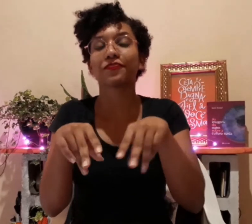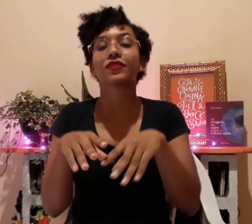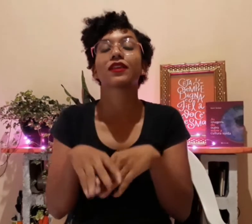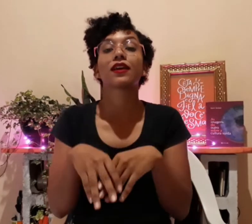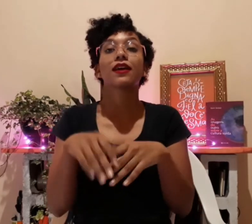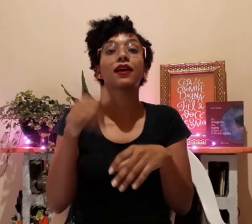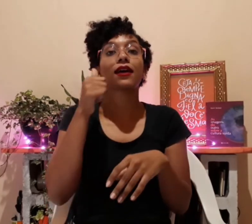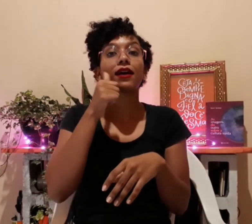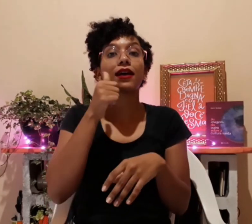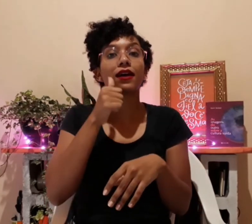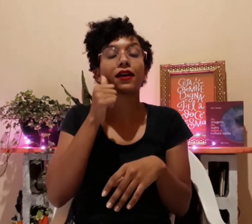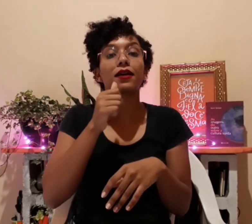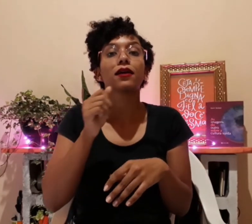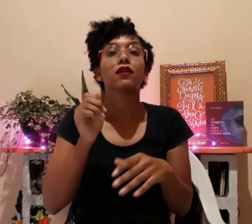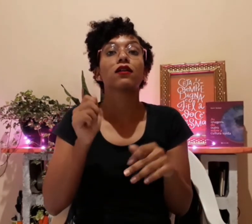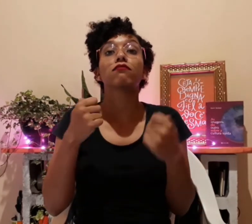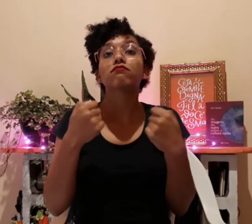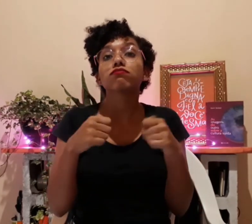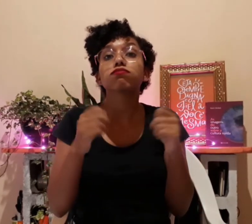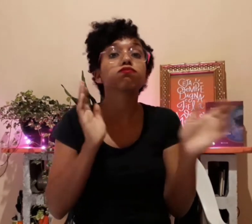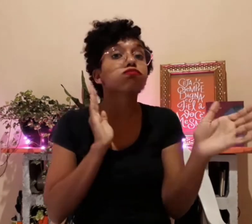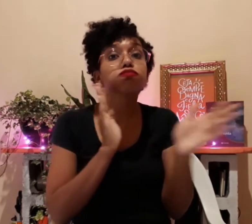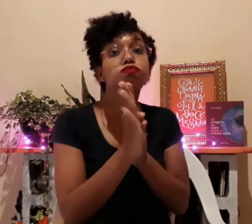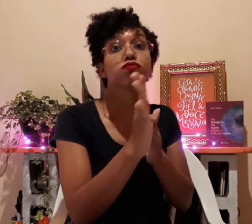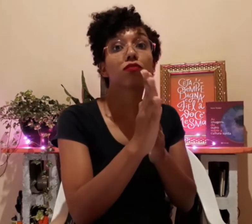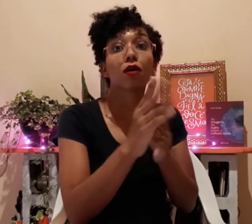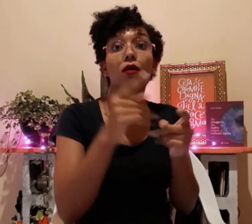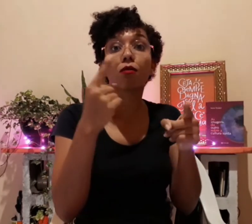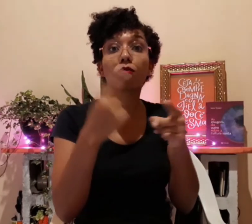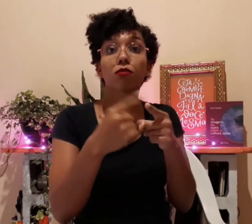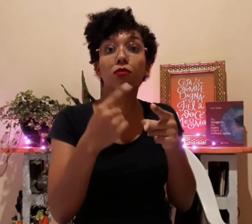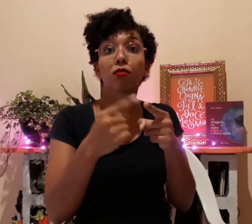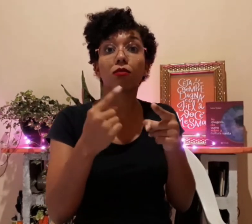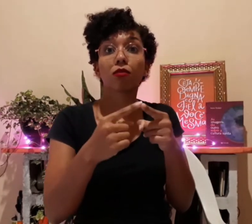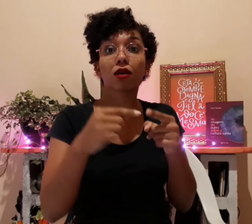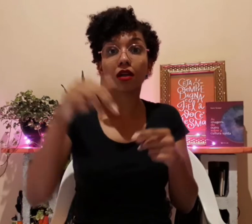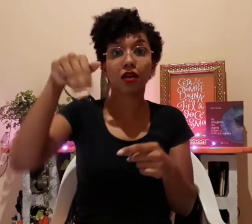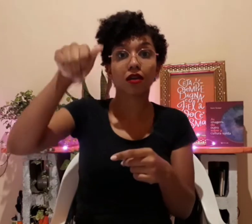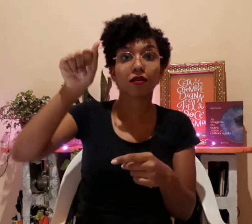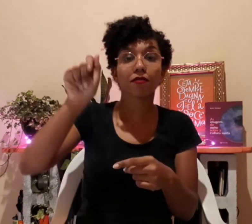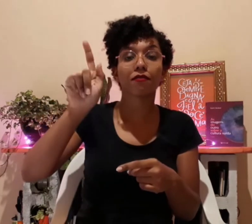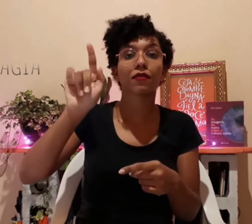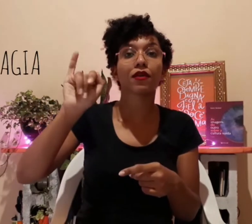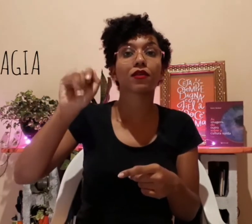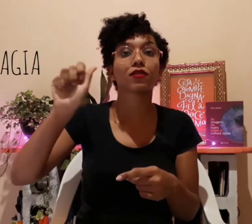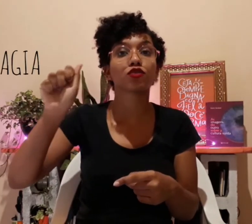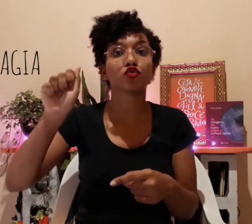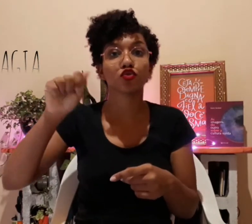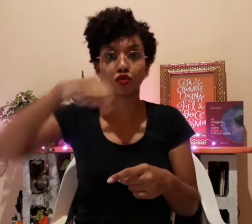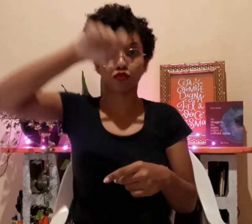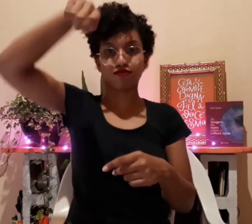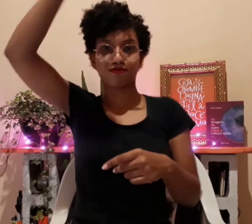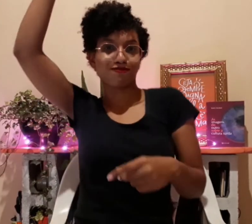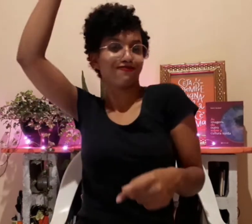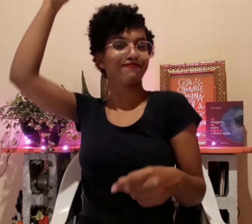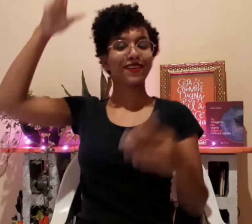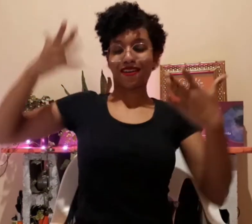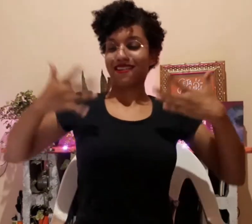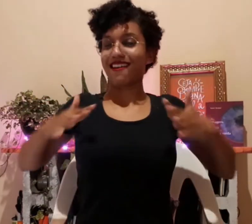se divertindo. Porém, a Cinderela precisa ir embora, porque a mágica que foi feita para ela